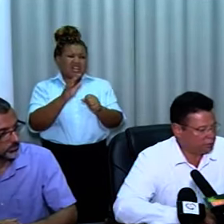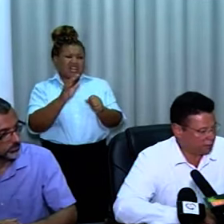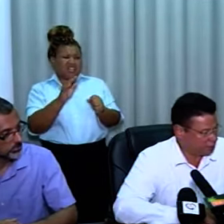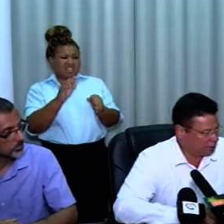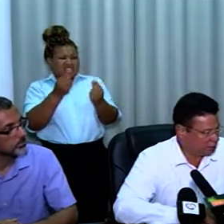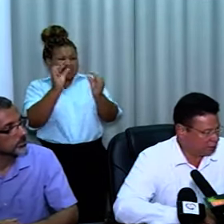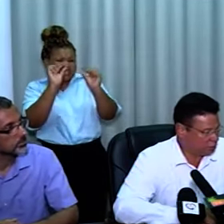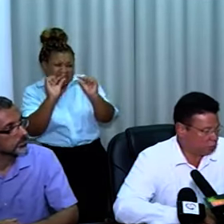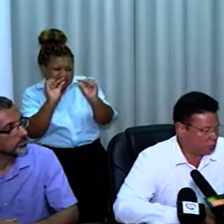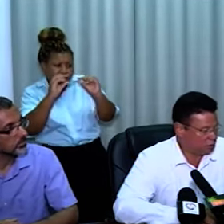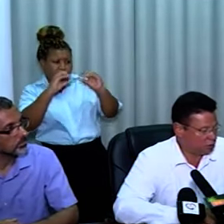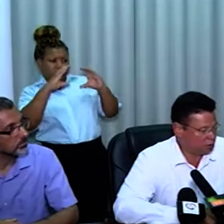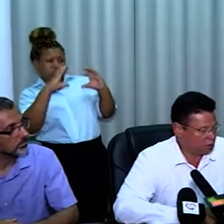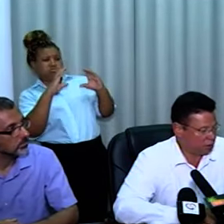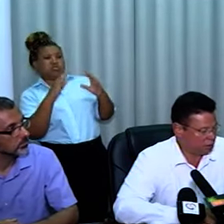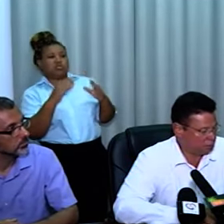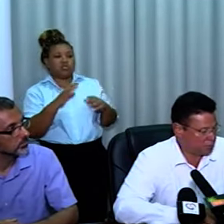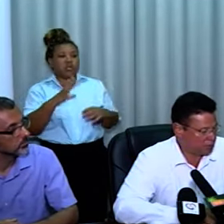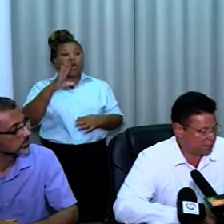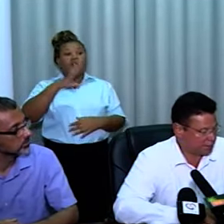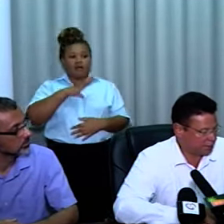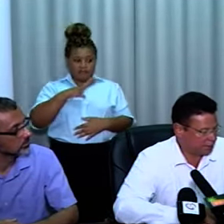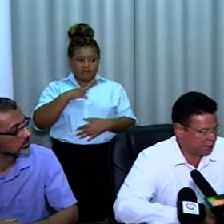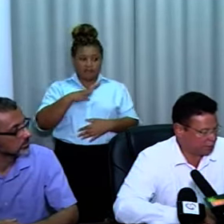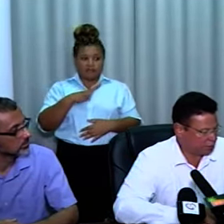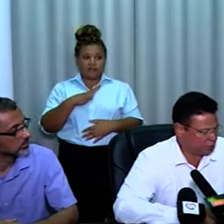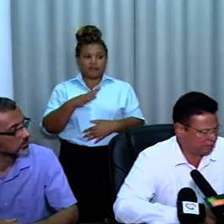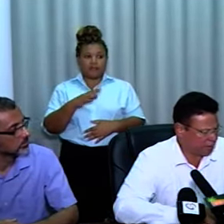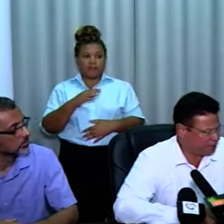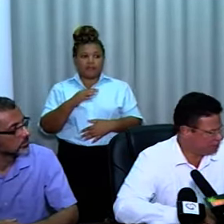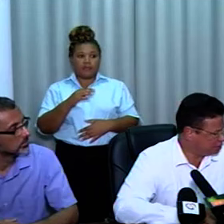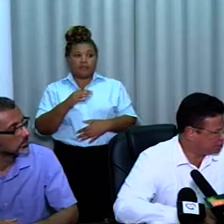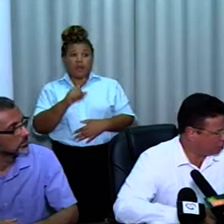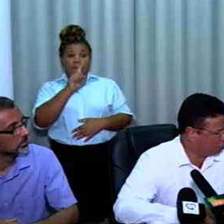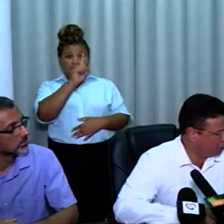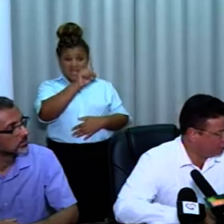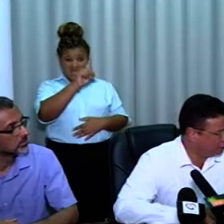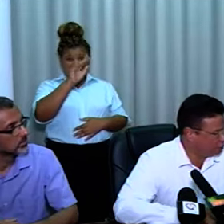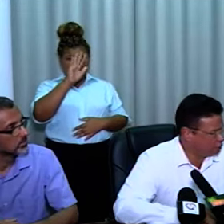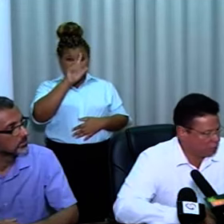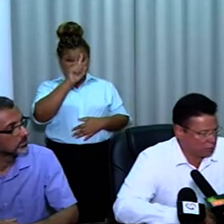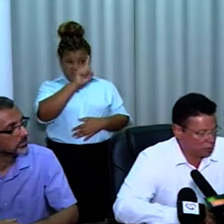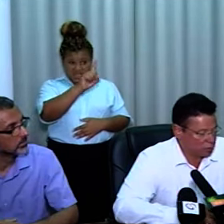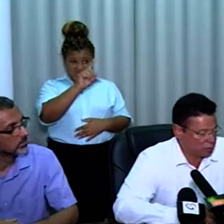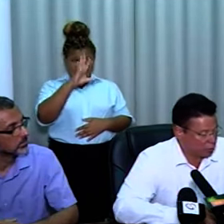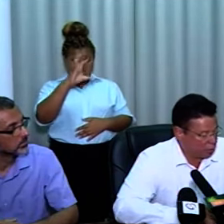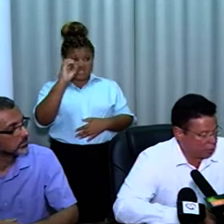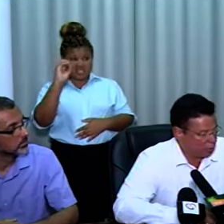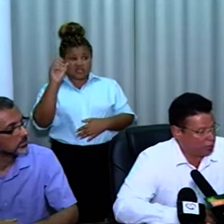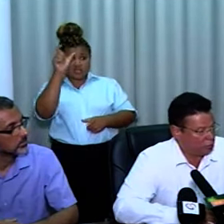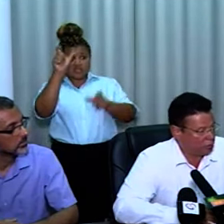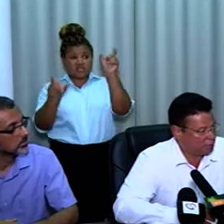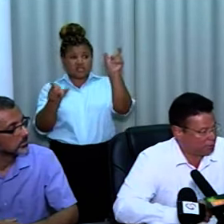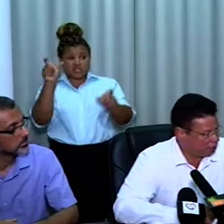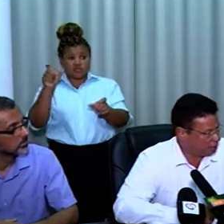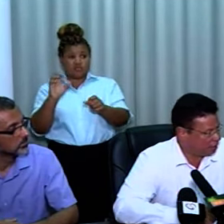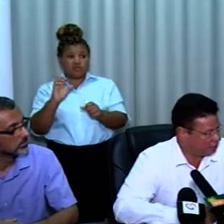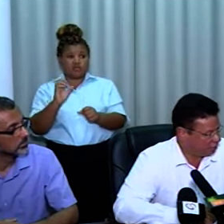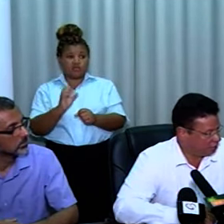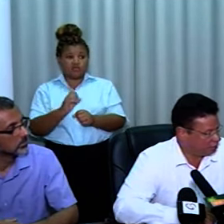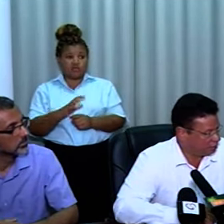Le test kit, nous avons 1500 kits, nous avons à peu près 10 jusqu'à combien là? Si on a des quoi encore, nous avons une bonne